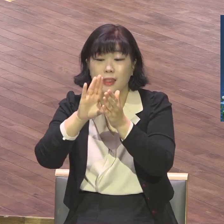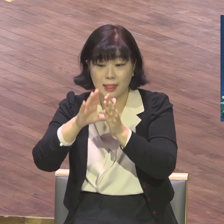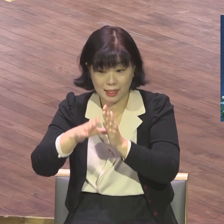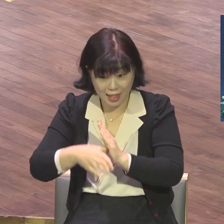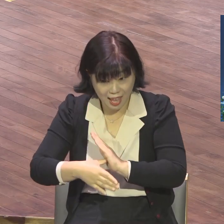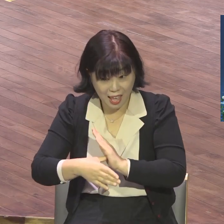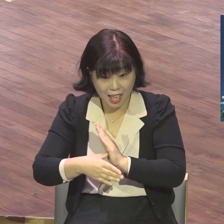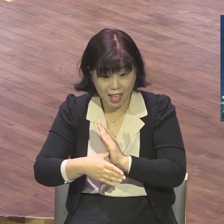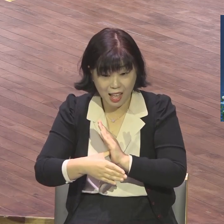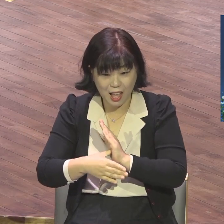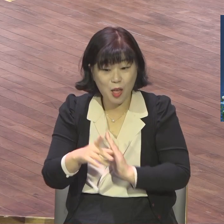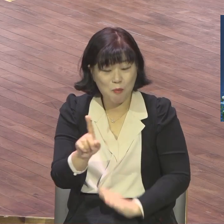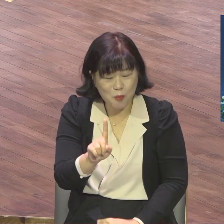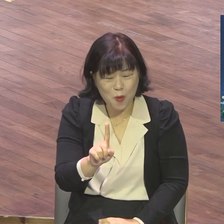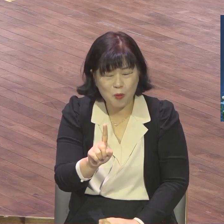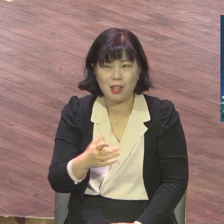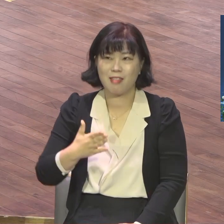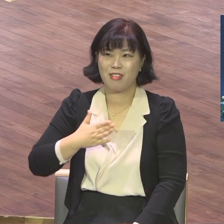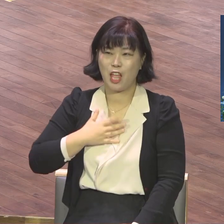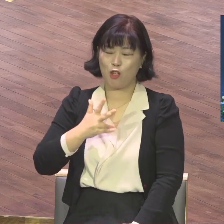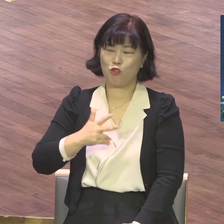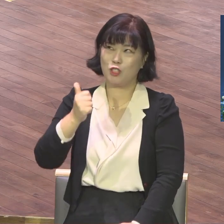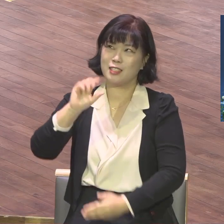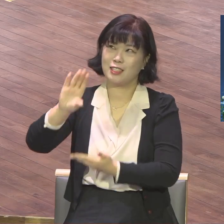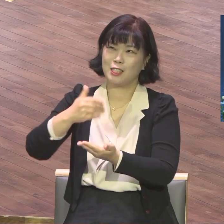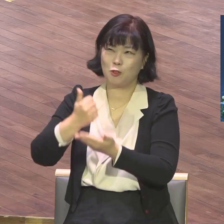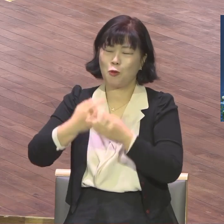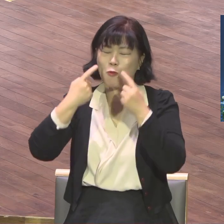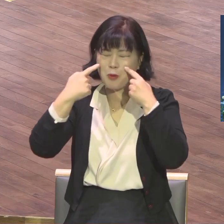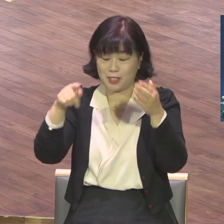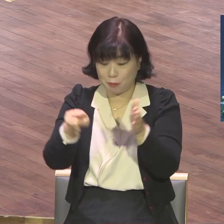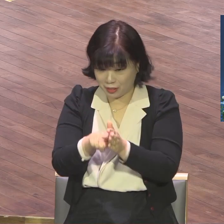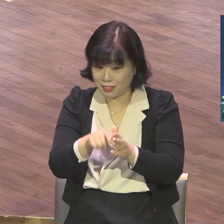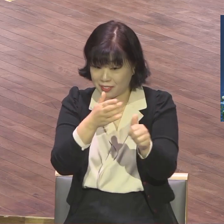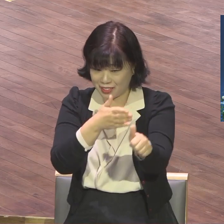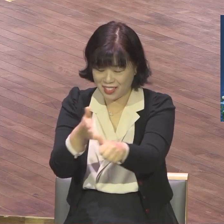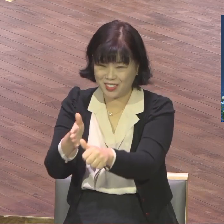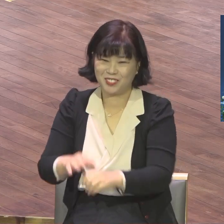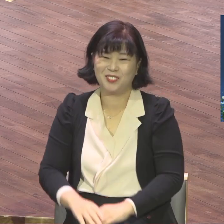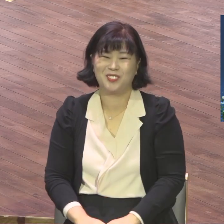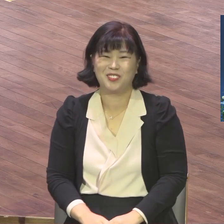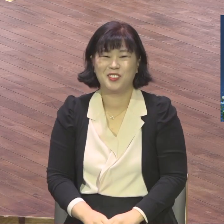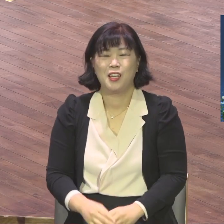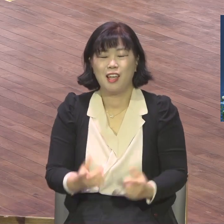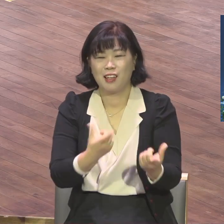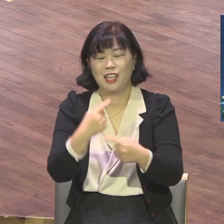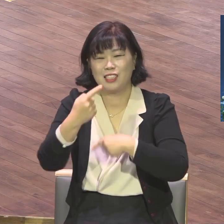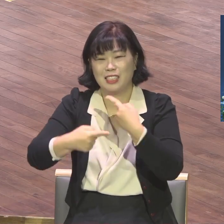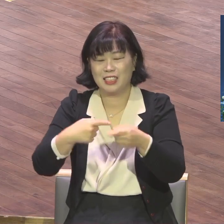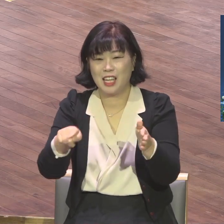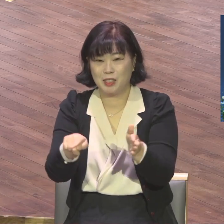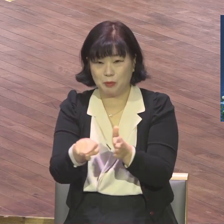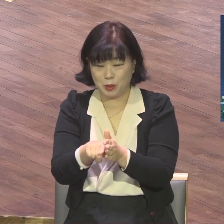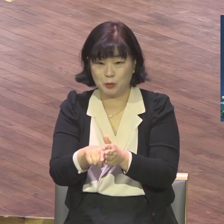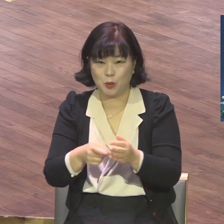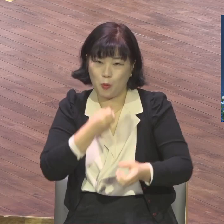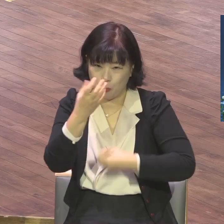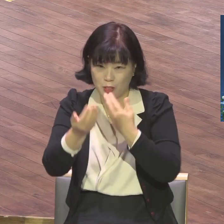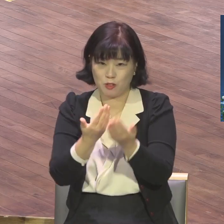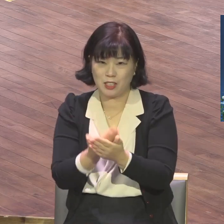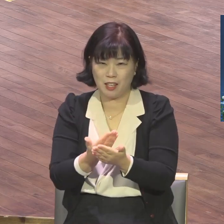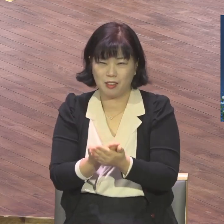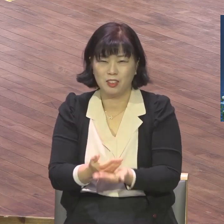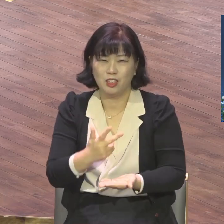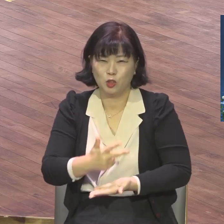그때마다 여러분의 주인이 그리스도 되시길 바랍니다. 신앙 고백합니다. 주는 그리스도시요